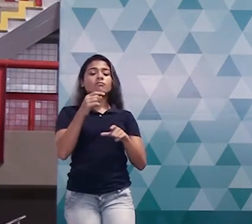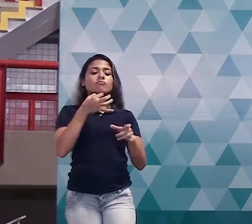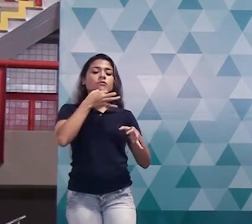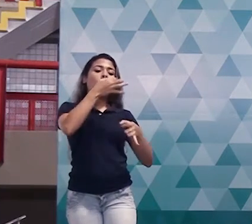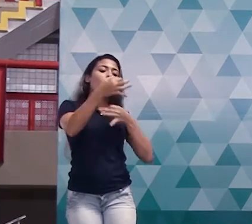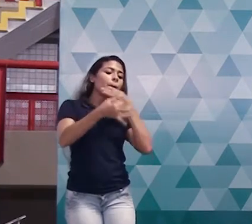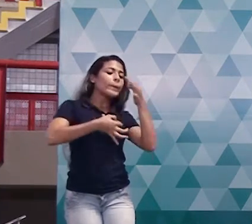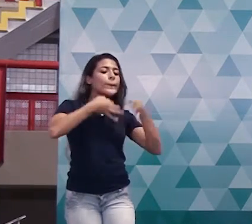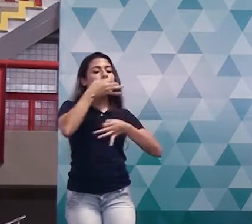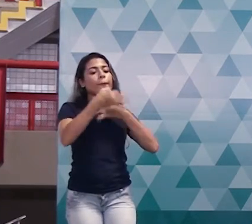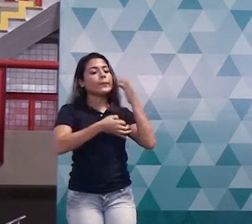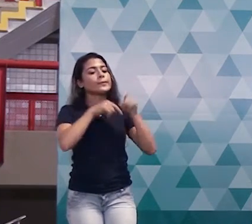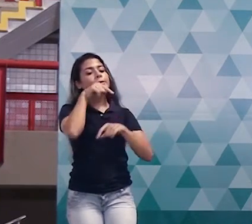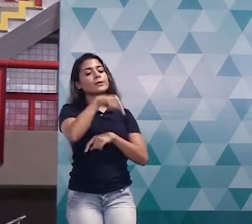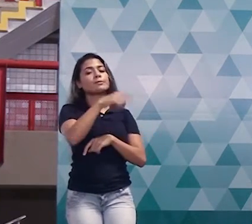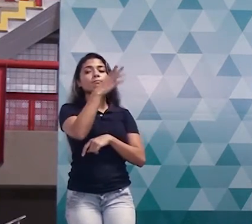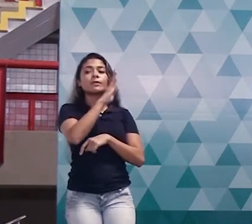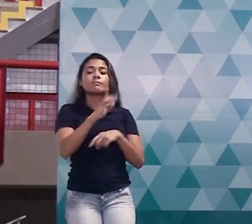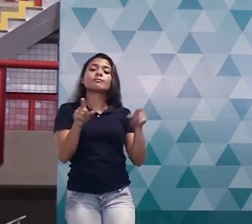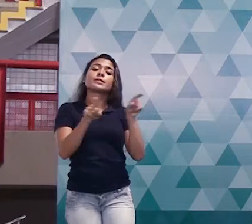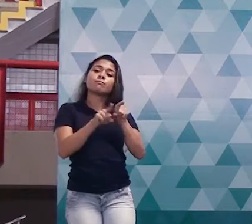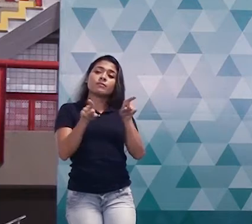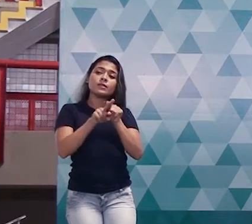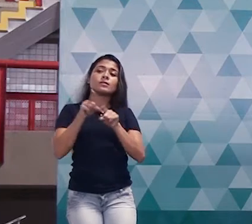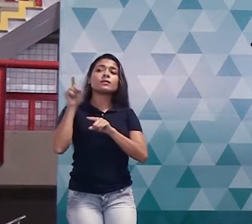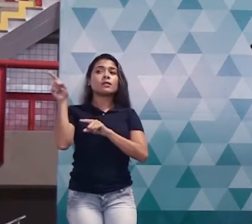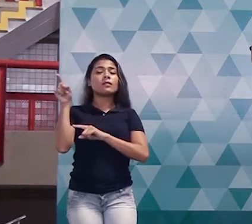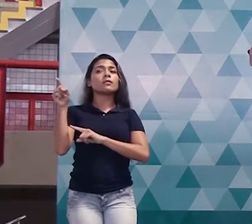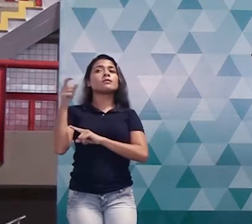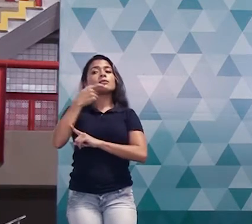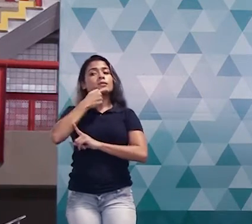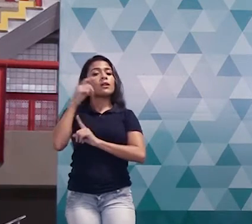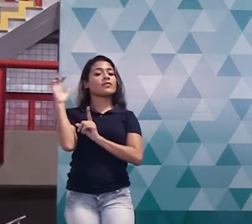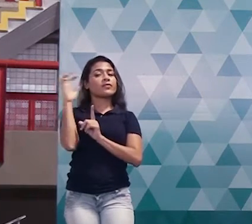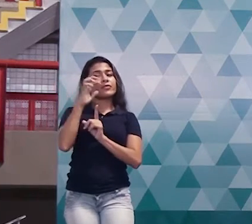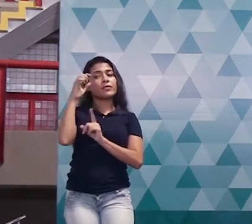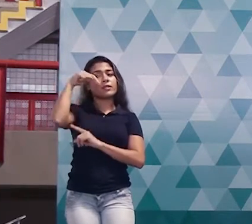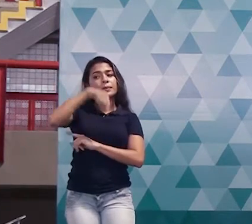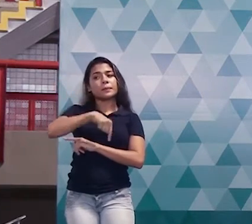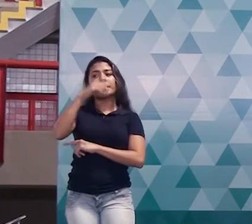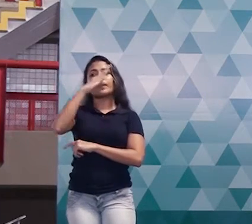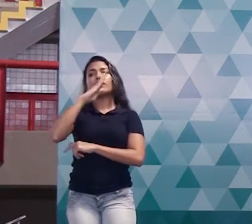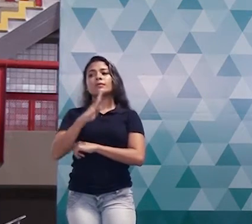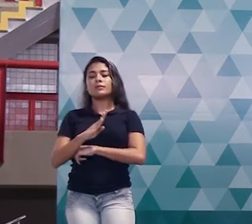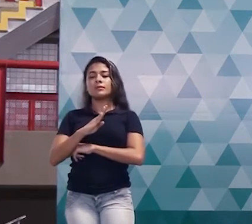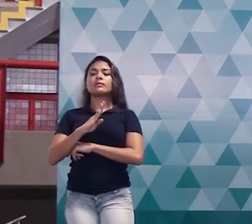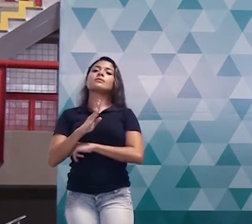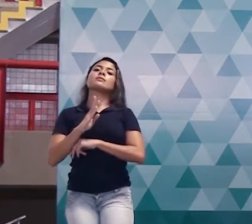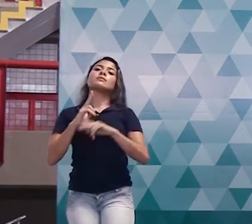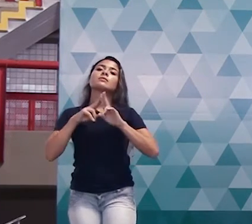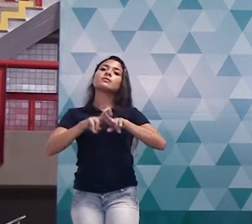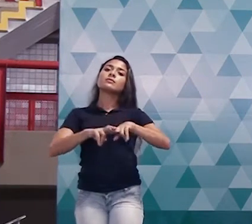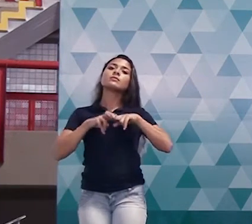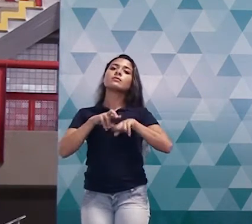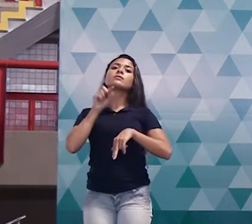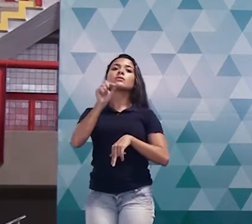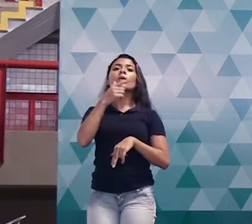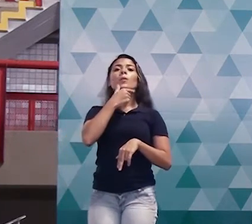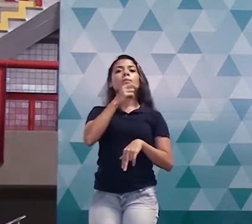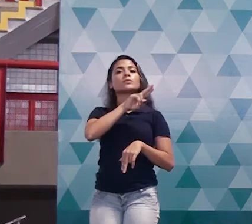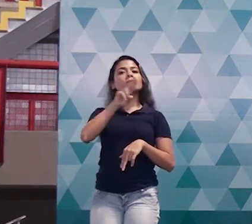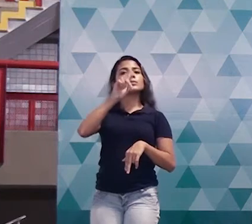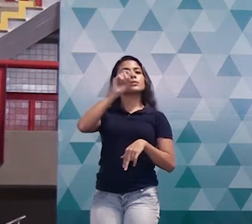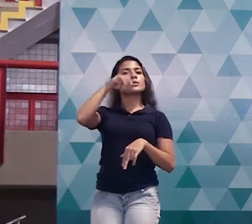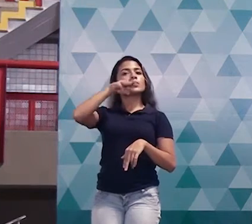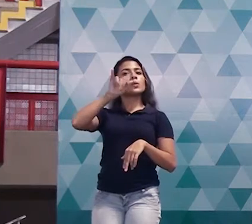dos ingleses. Afinal de contas, a Inglaterra foi que trouxe a família real para cá. Na verdade, Dom João só veio para cá para atender